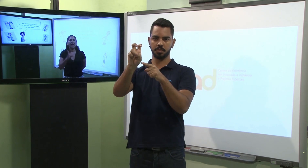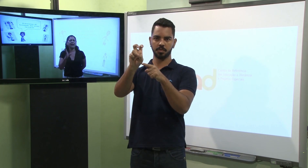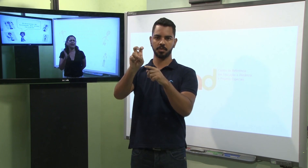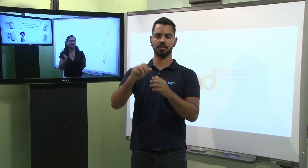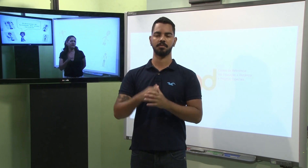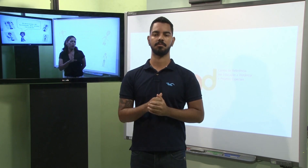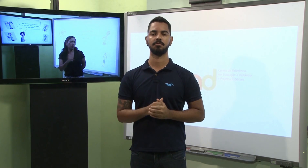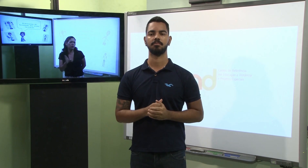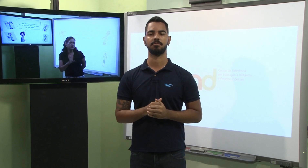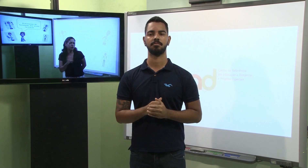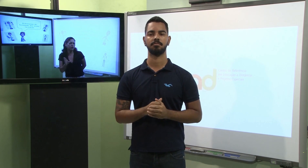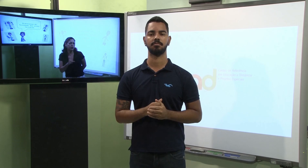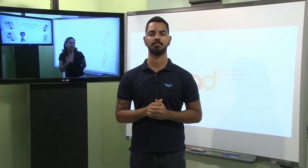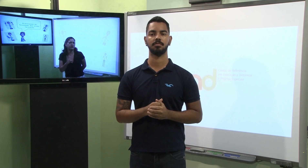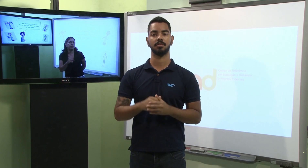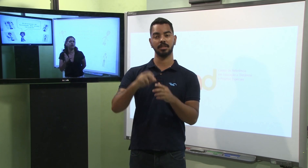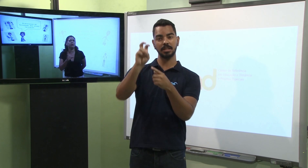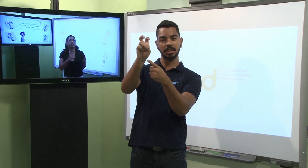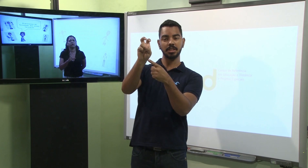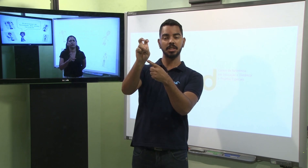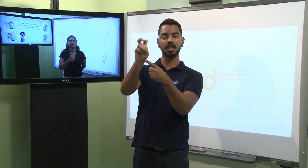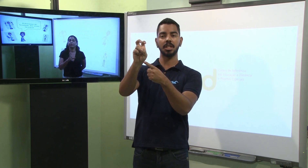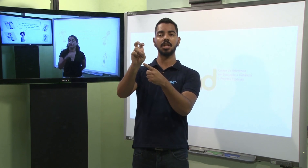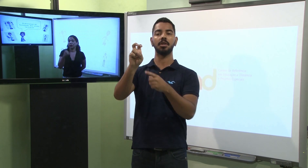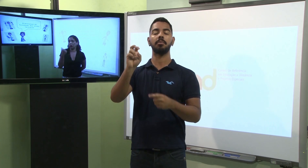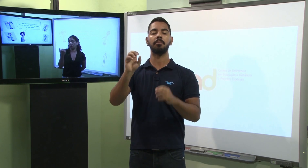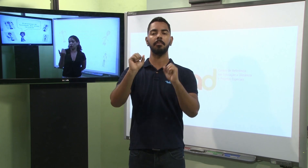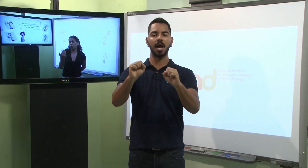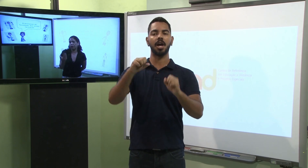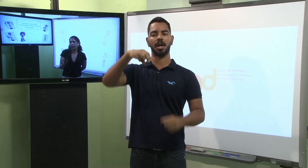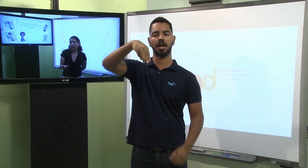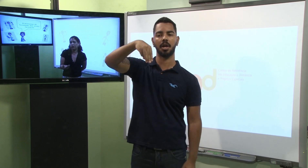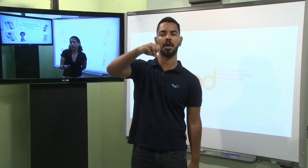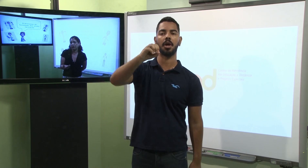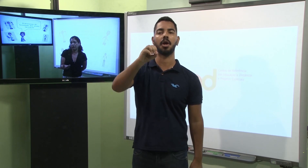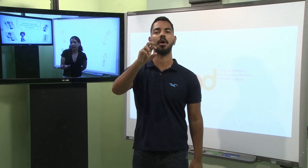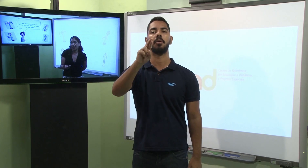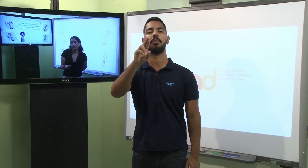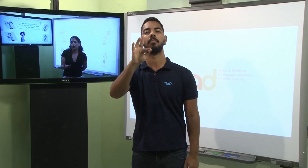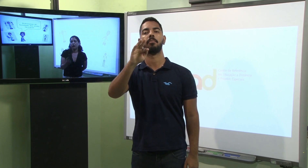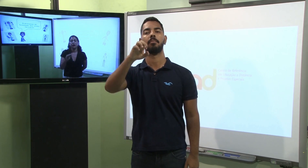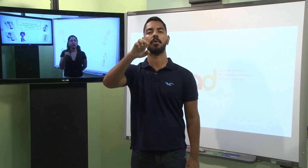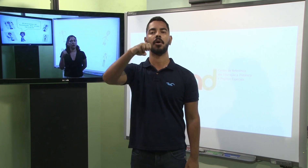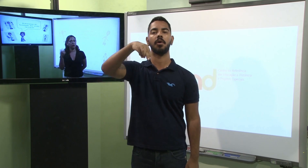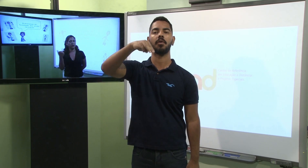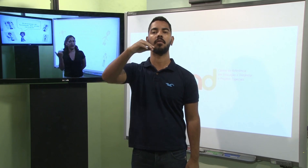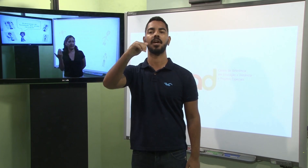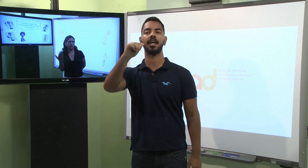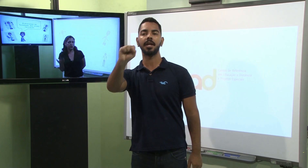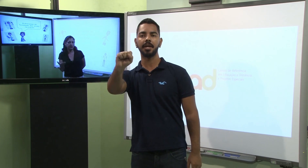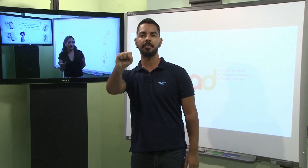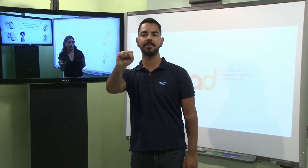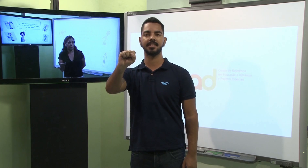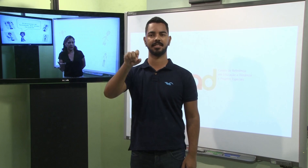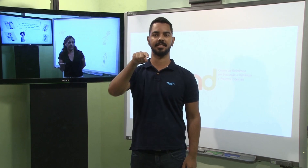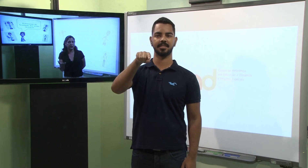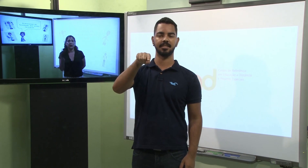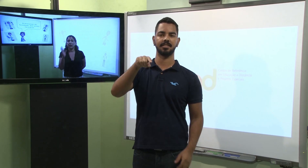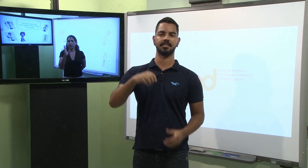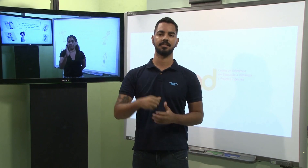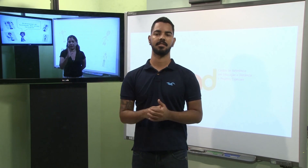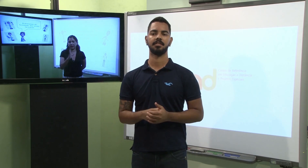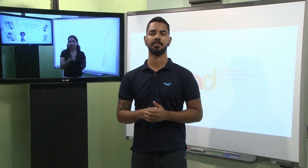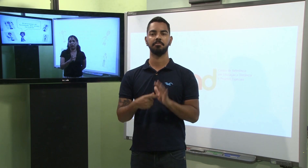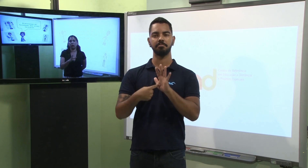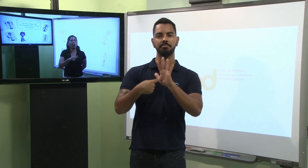morfemas através de algumas configurações de mãos, de alguns movimentos direcionados, de algumas alterações na